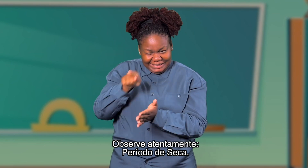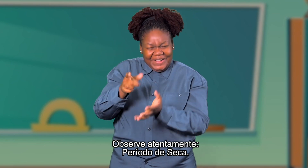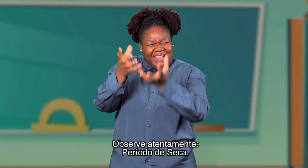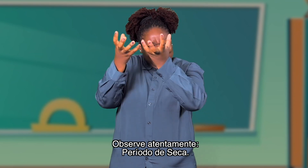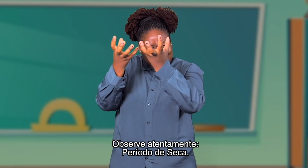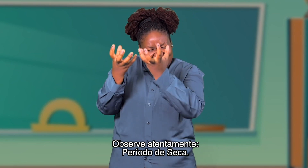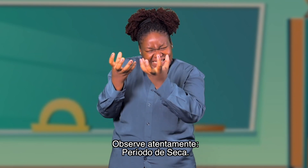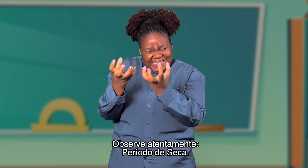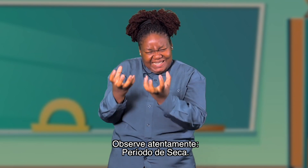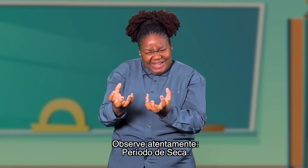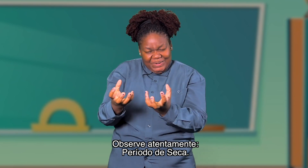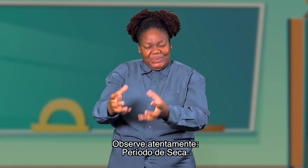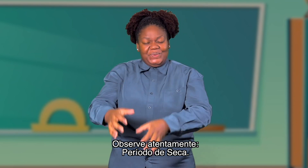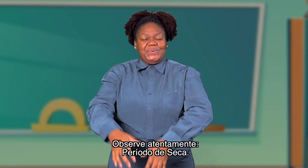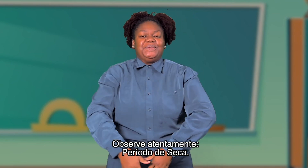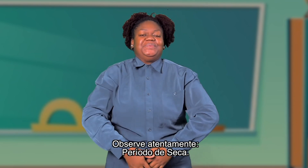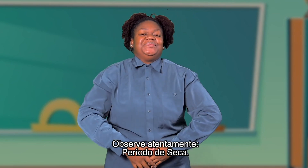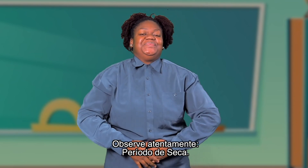Observe atentamente. Período de seca.